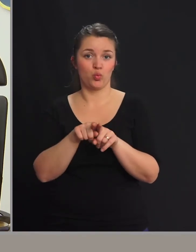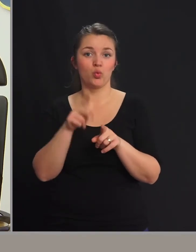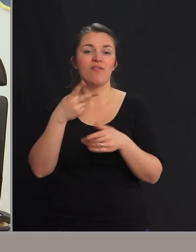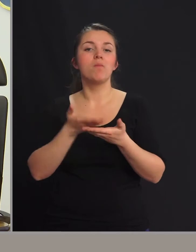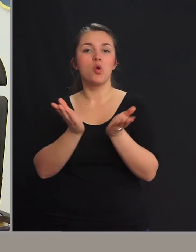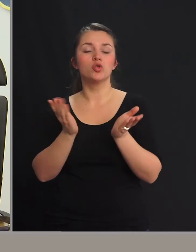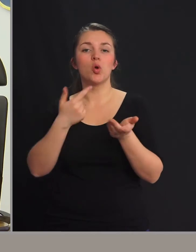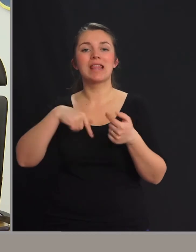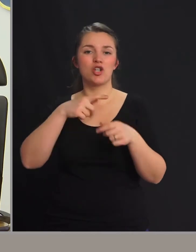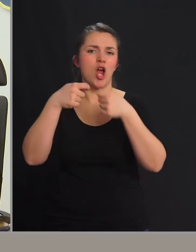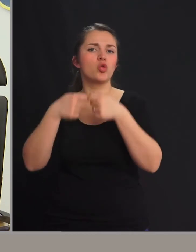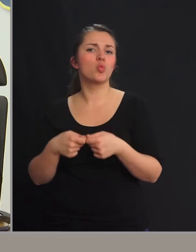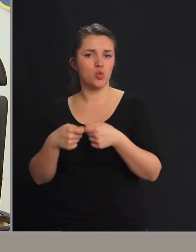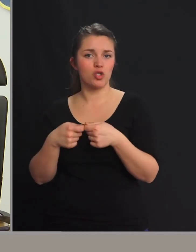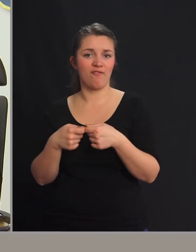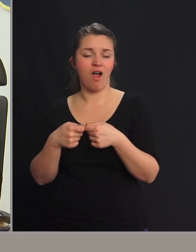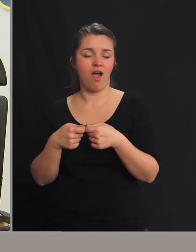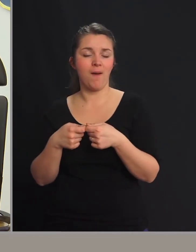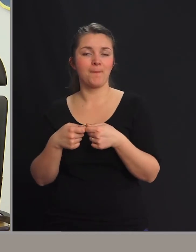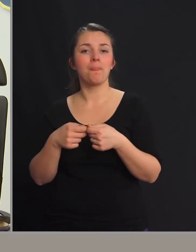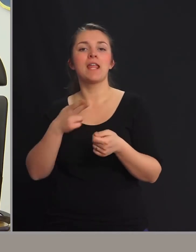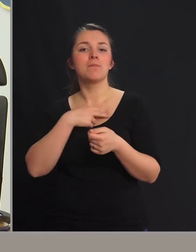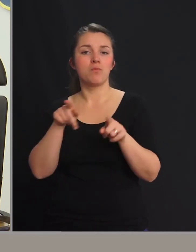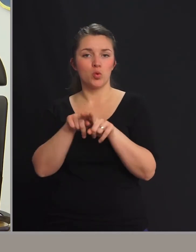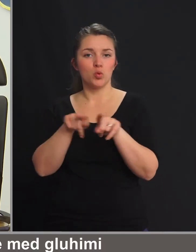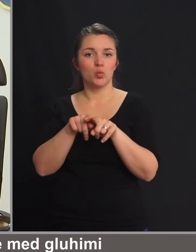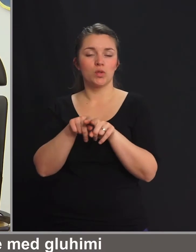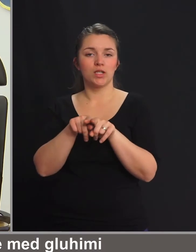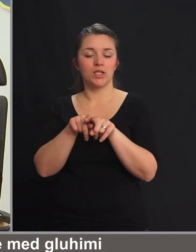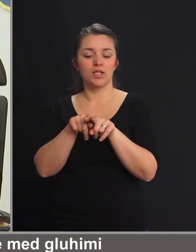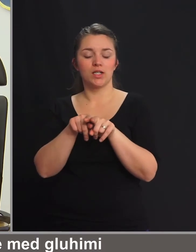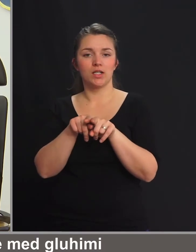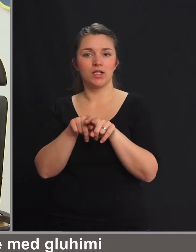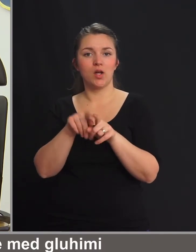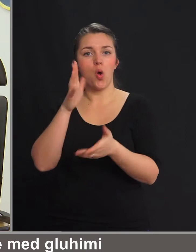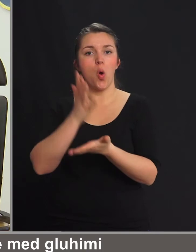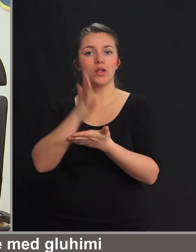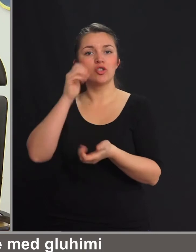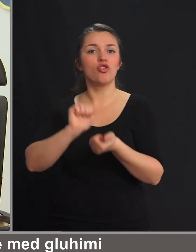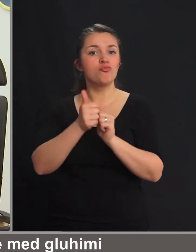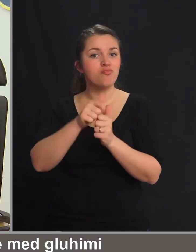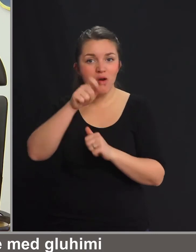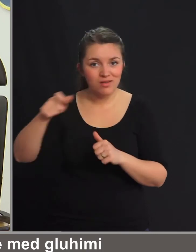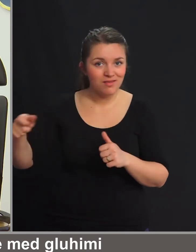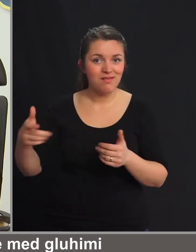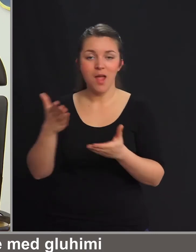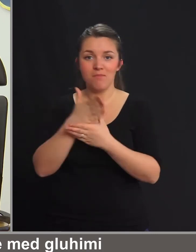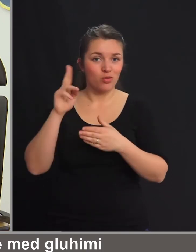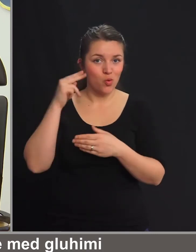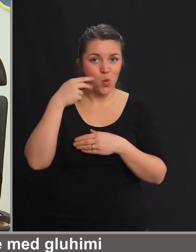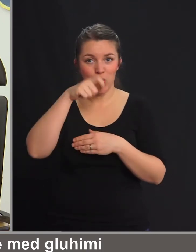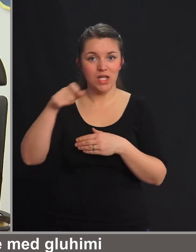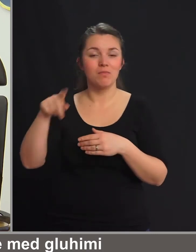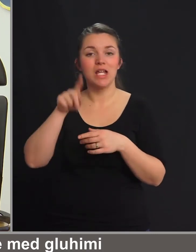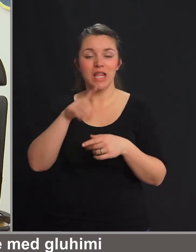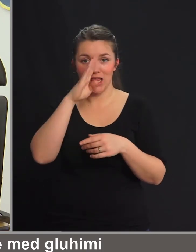v prostorih našega društva, imamo tudi odlične športnike